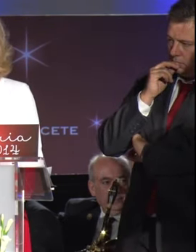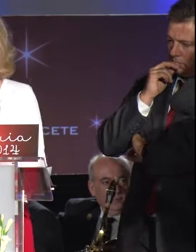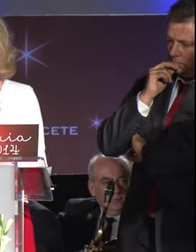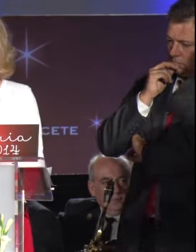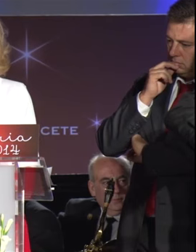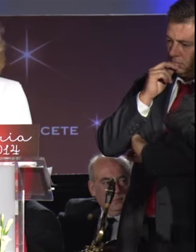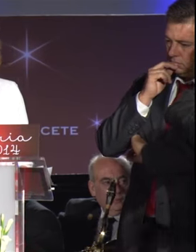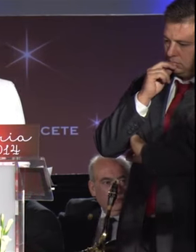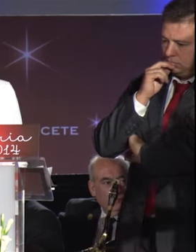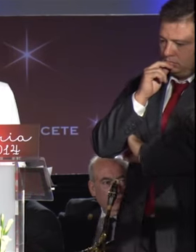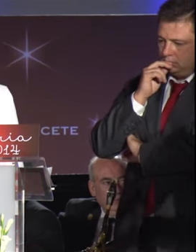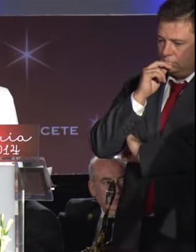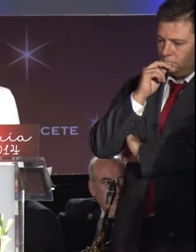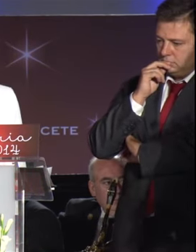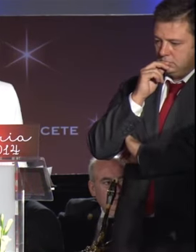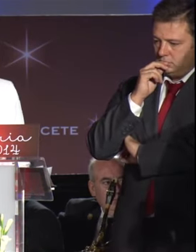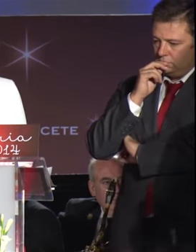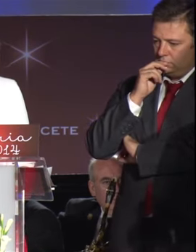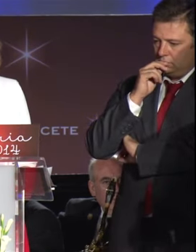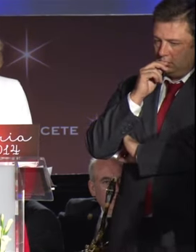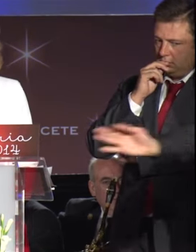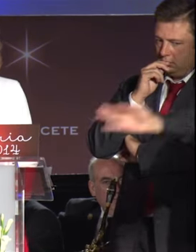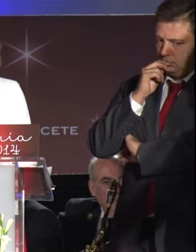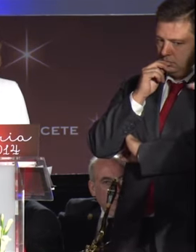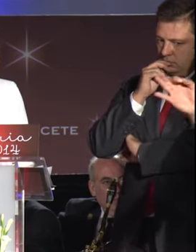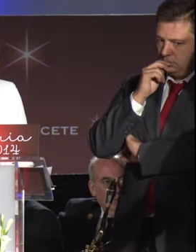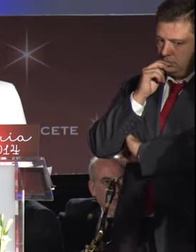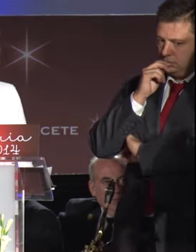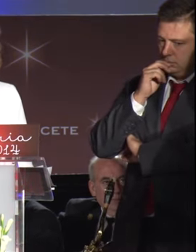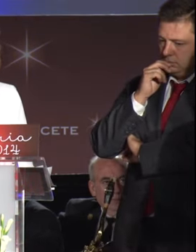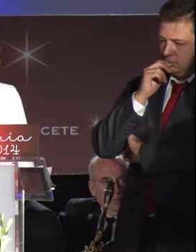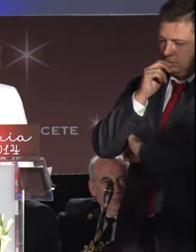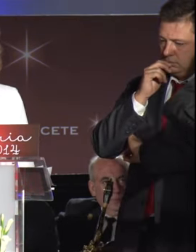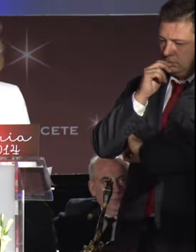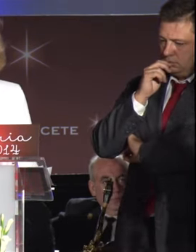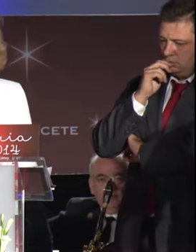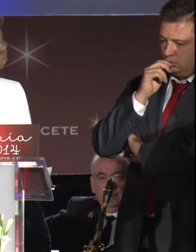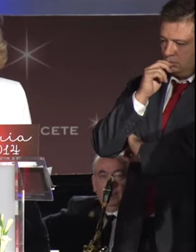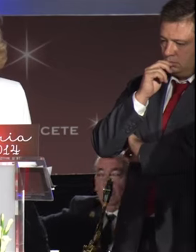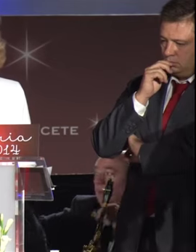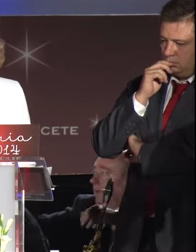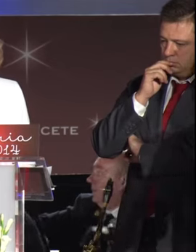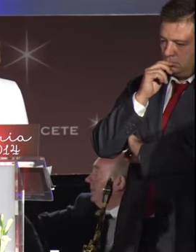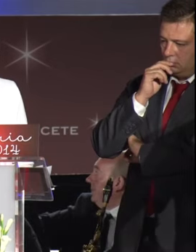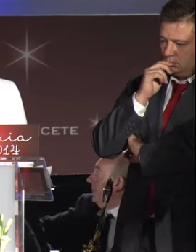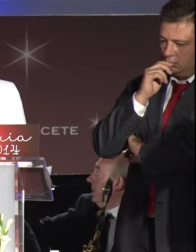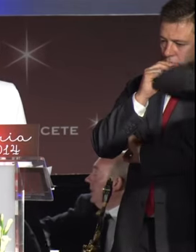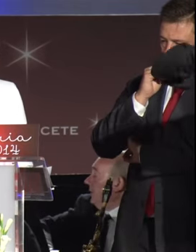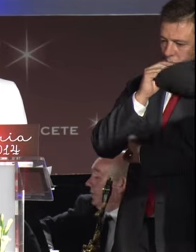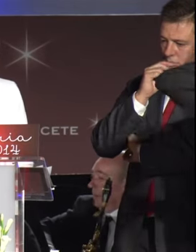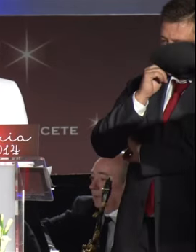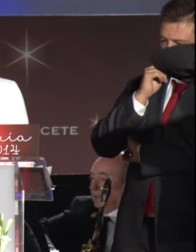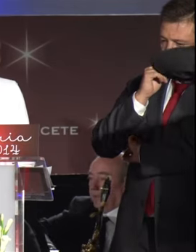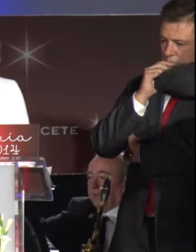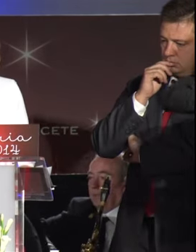Muchas gracias a todos y preparen su mejor ánimo para vivir nuestra gran feria, que deseo que sea una